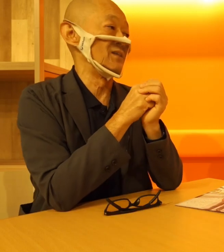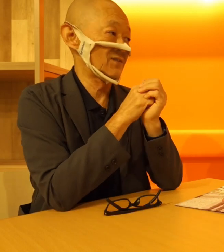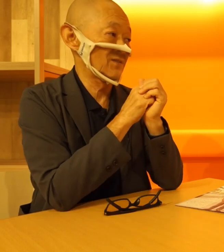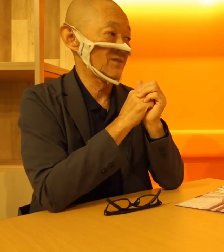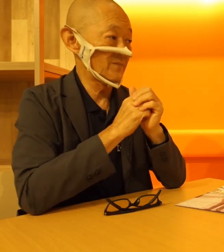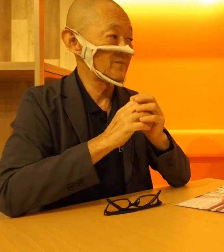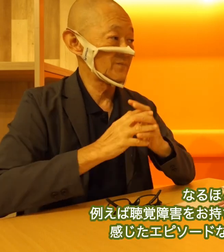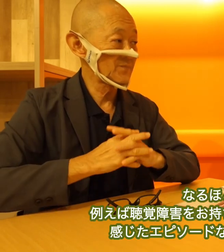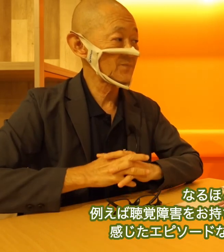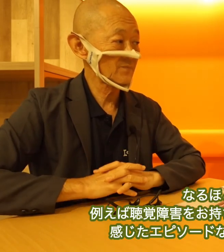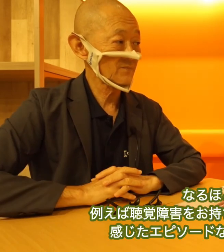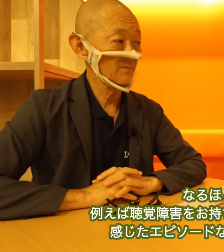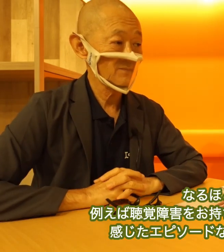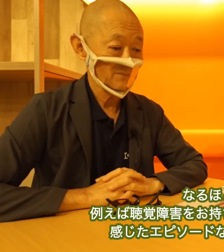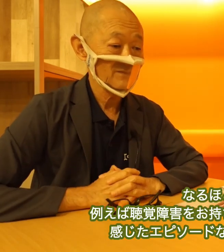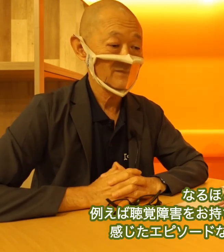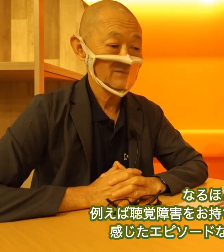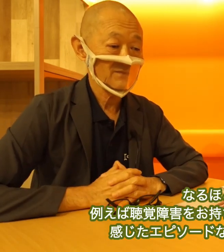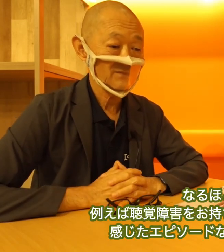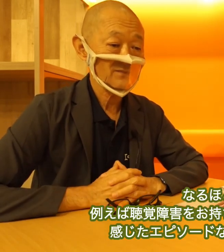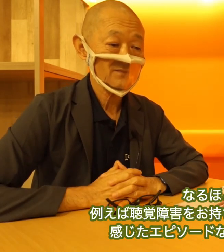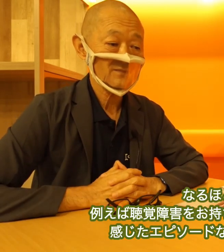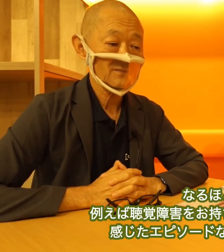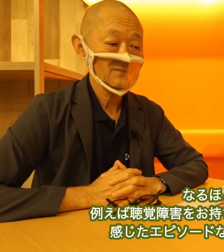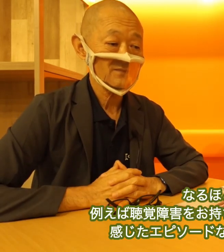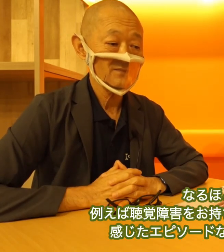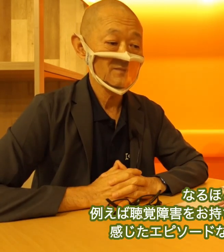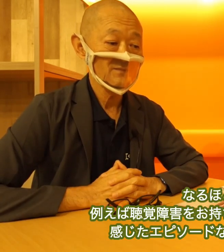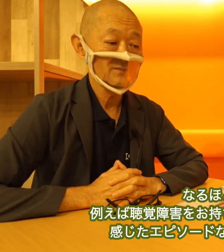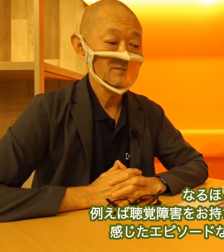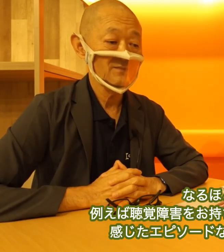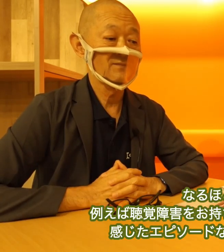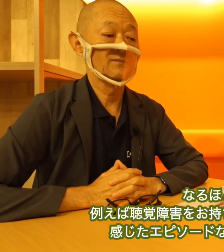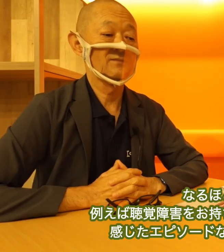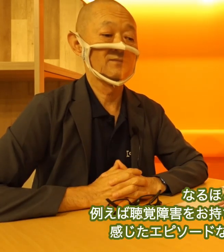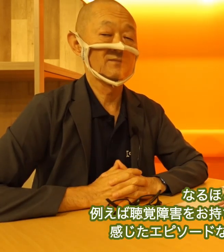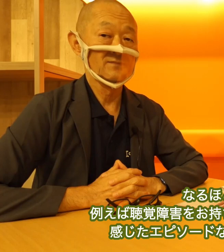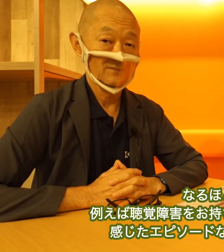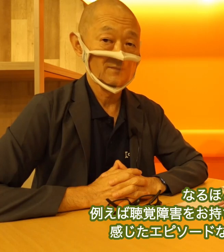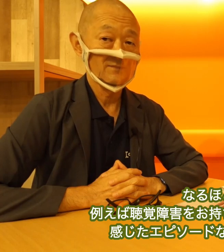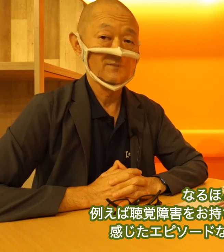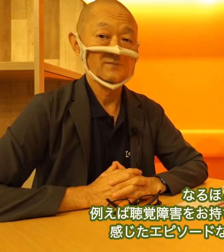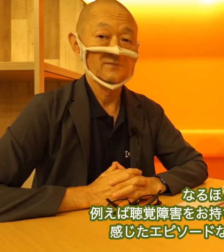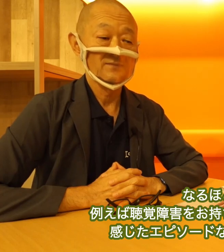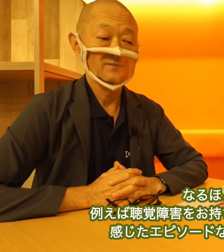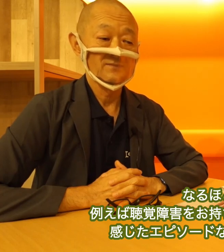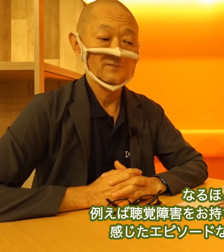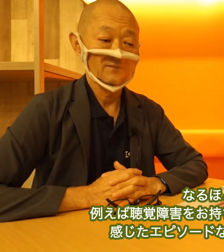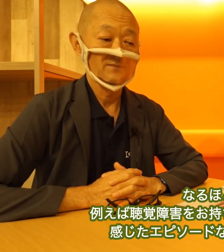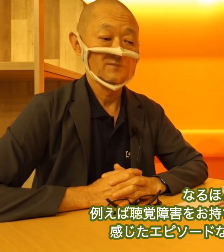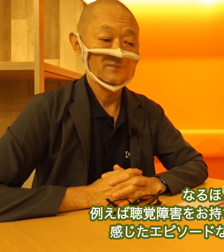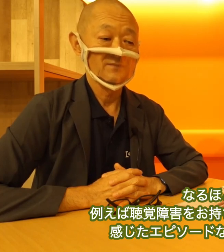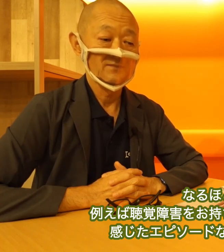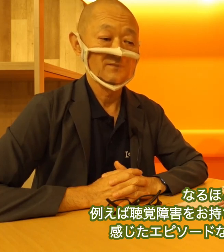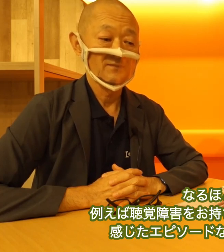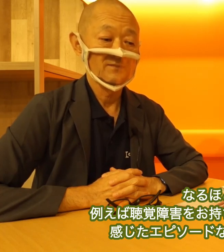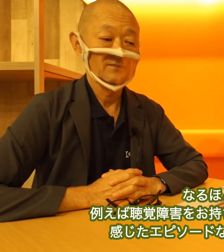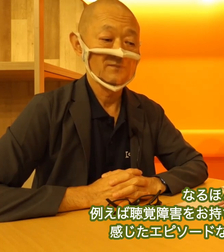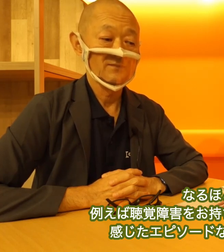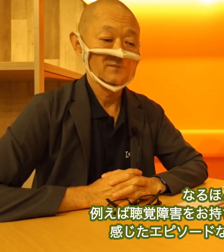。 なるほど。例えば聴覚障害をお持ちで、こう情報の格差を感じたエピ